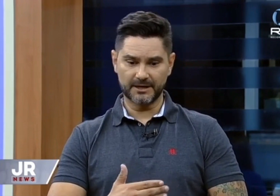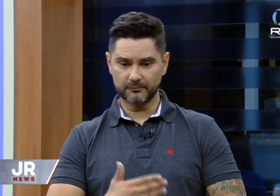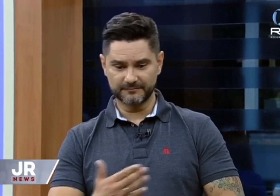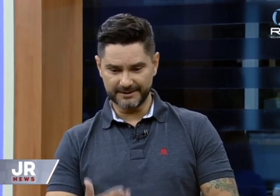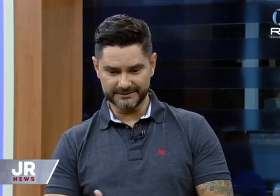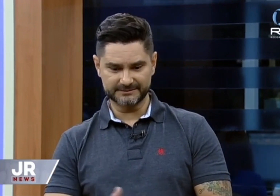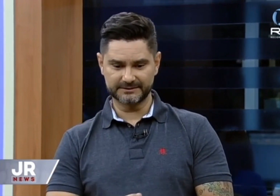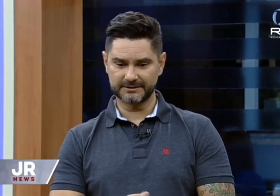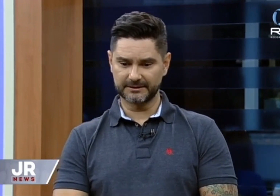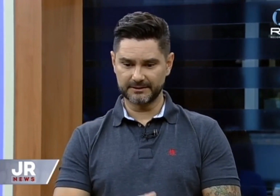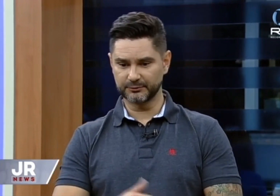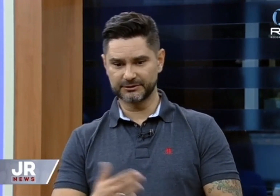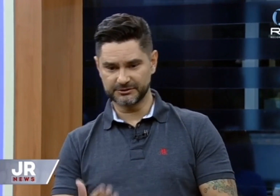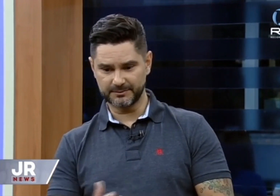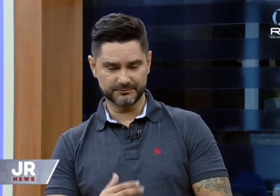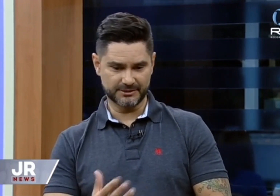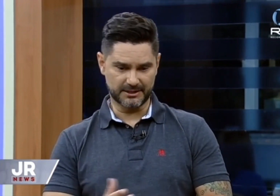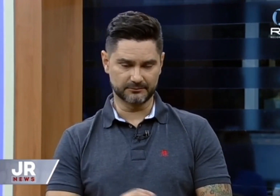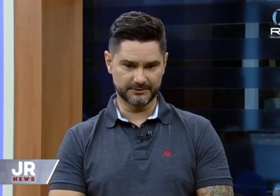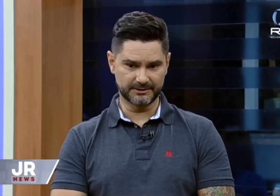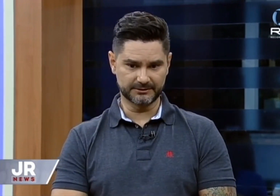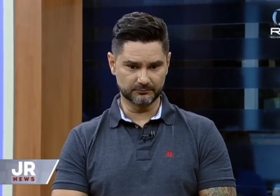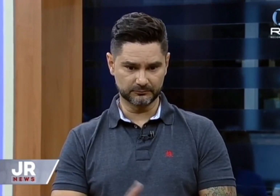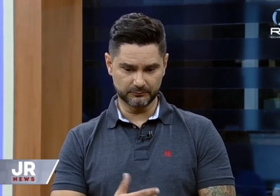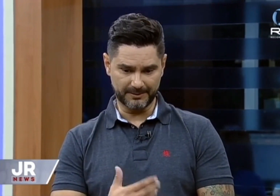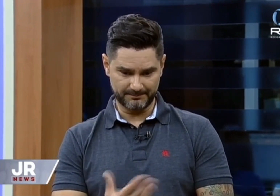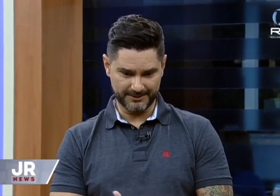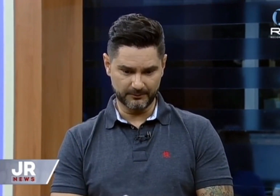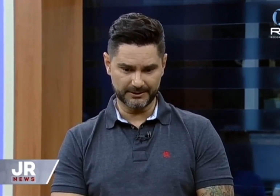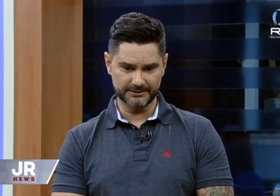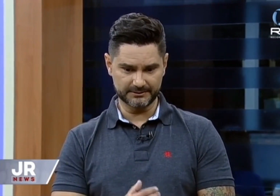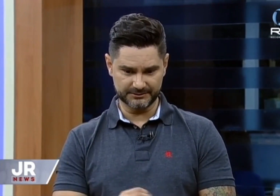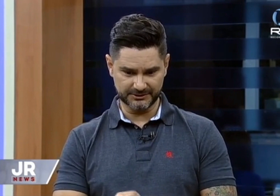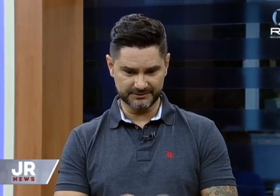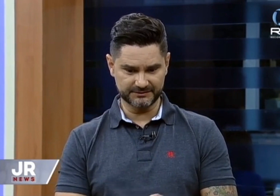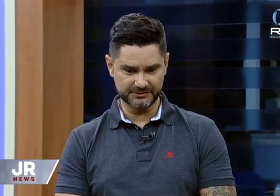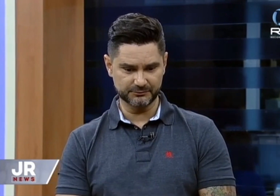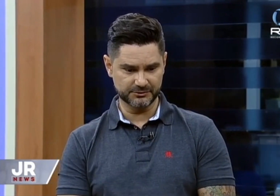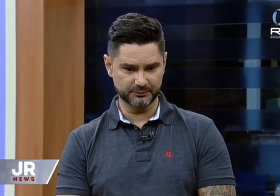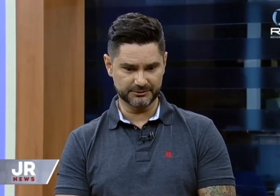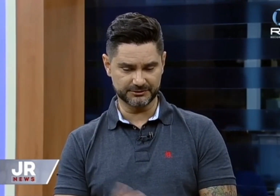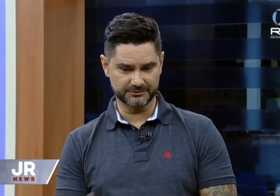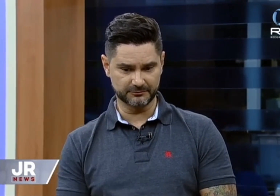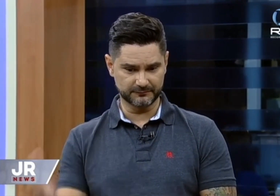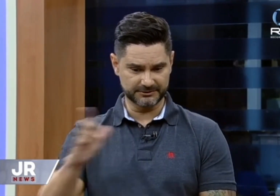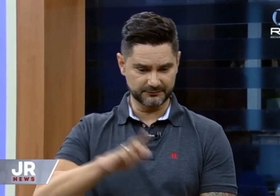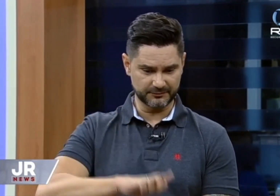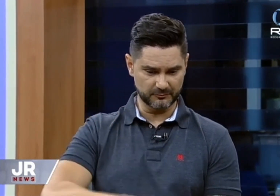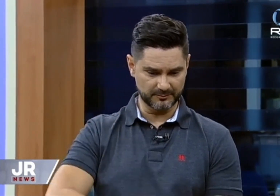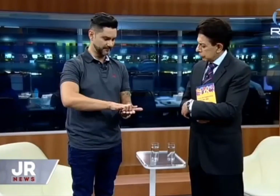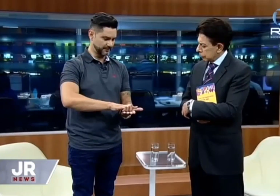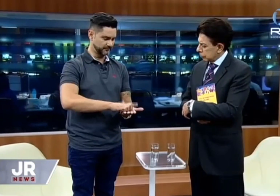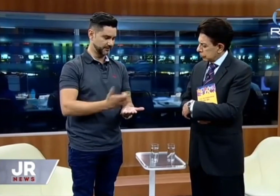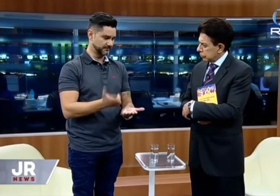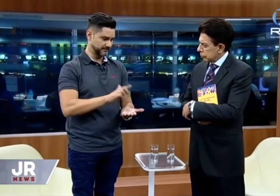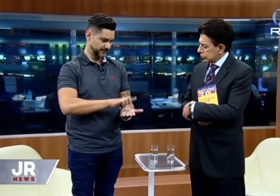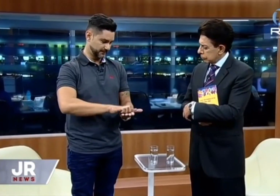da conversa é importante para o diálogo, né? Então, o papel aqui já tem sentido de importante. Então, eu não vou traduzir como papel, porque